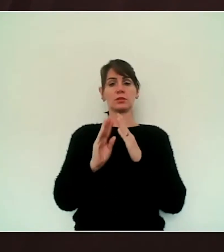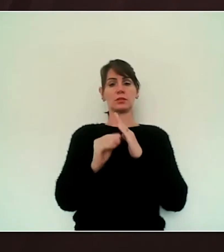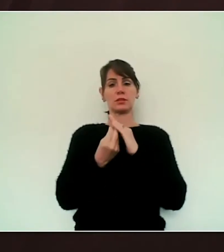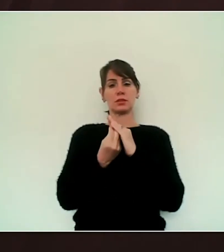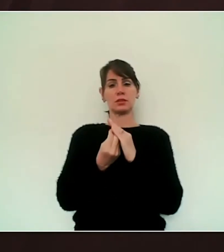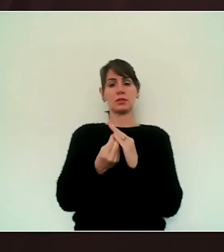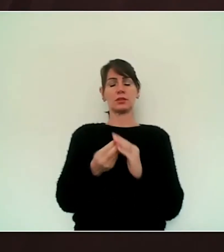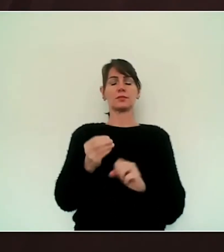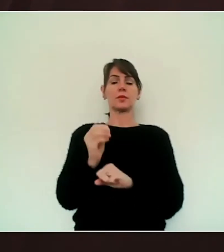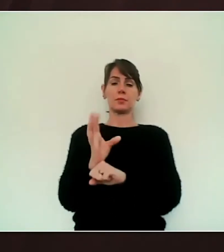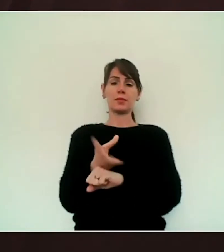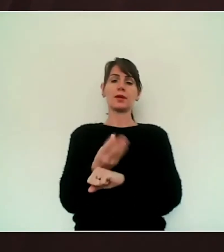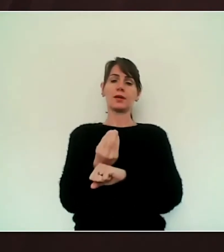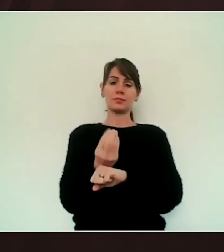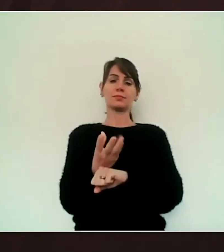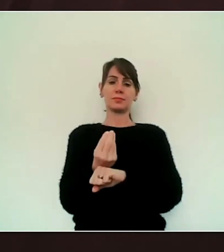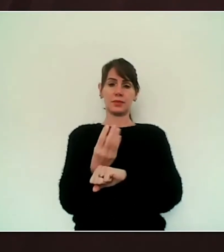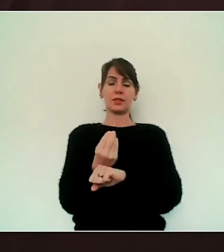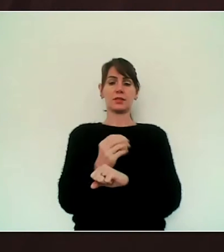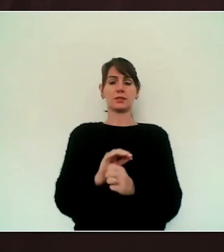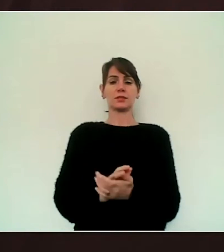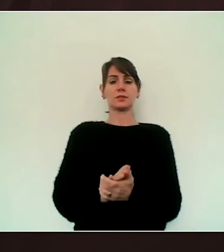Ó Senhor Jesus.